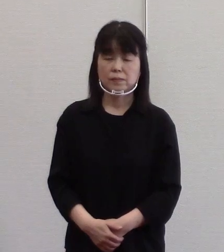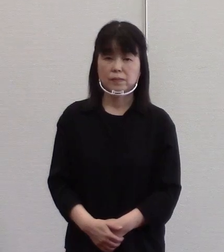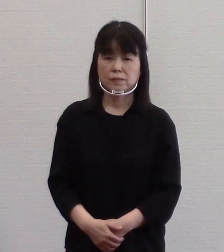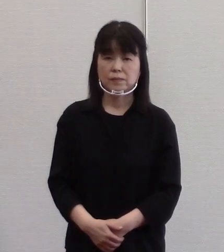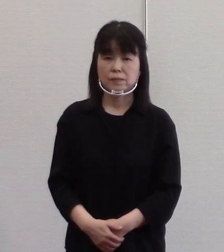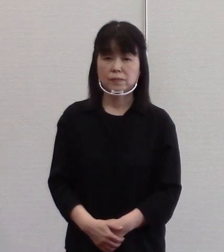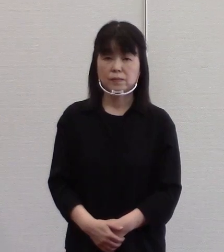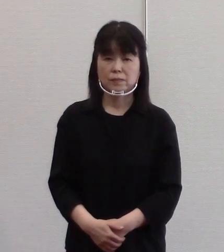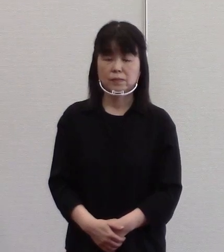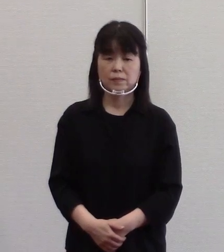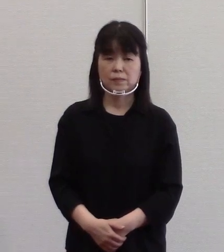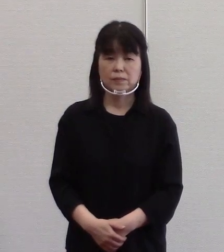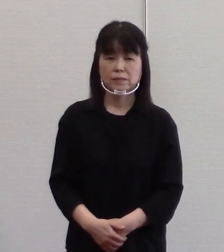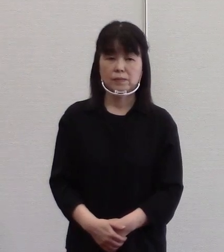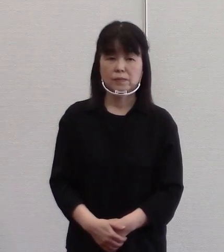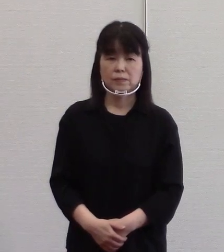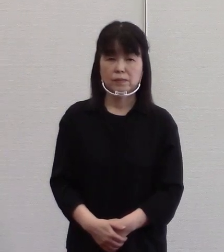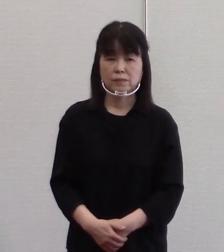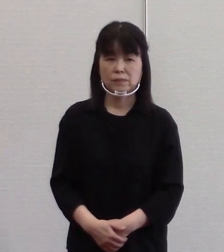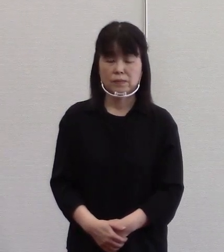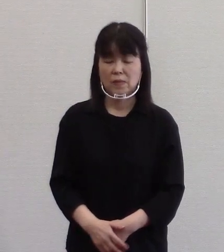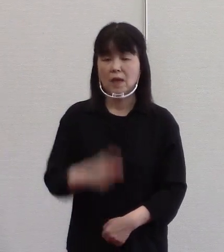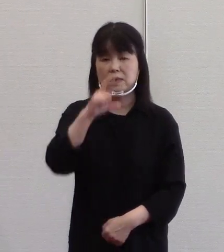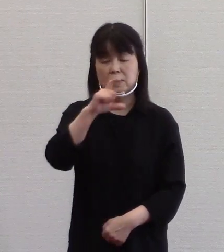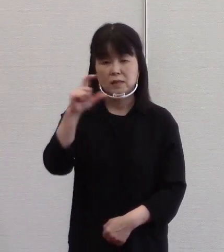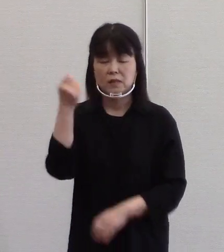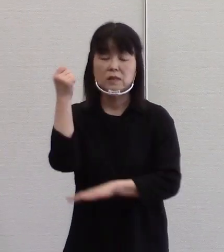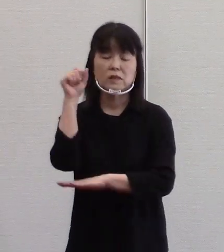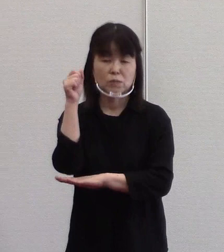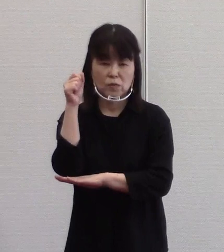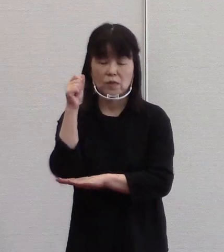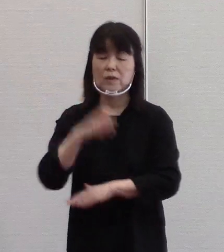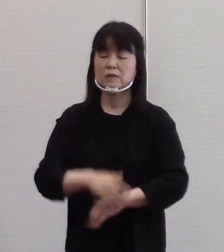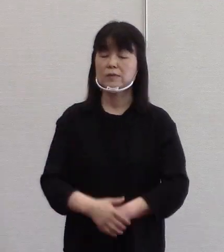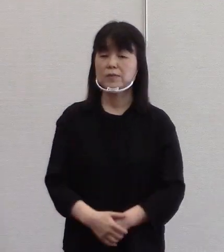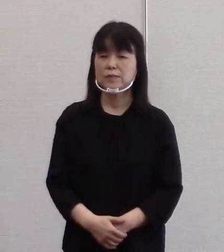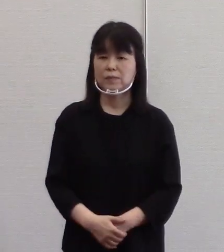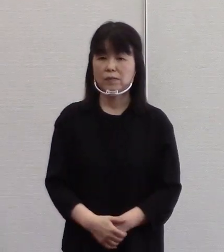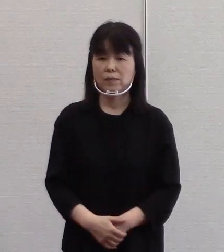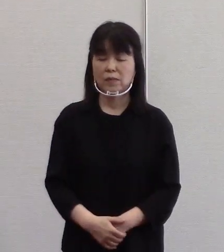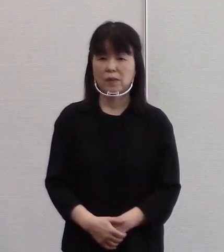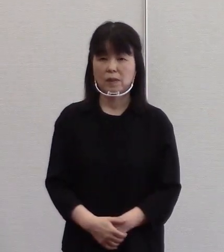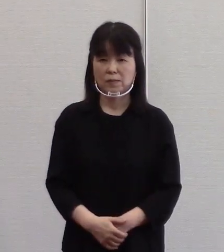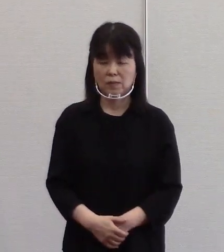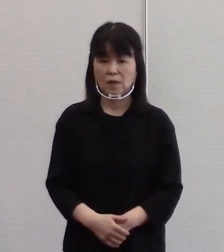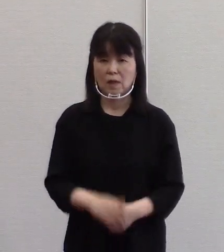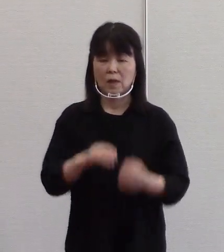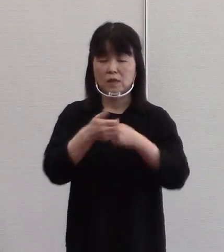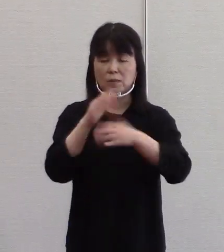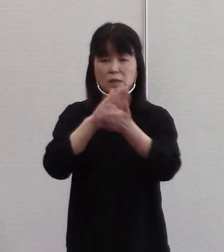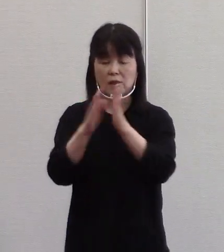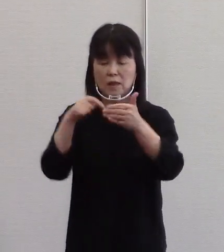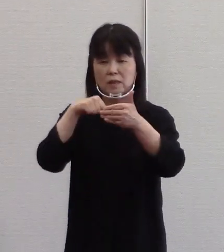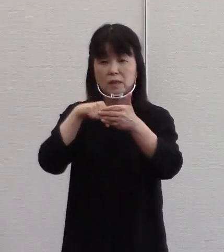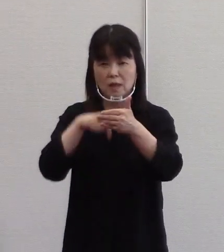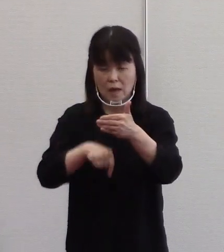日日さん。 もしも日日新聞の小室です。はい、久しぶりに県内で発生したということで、まあ、出雲の